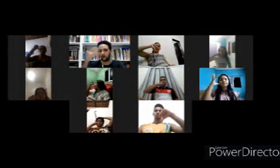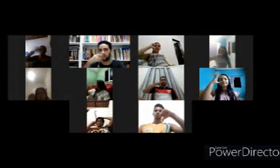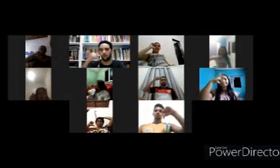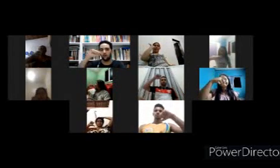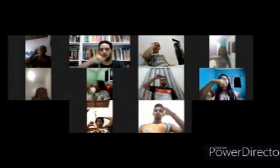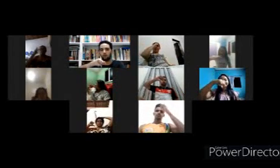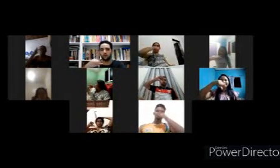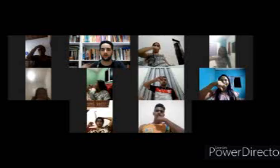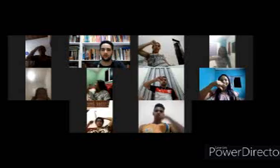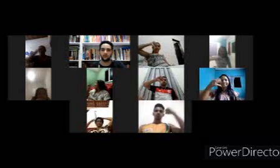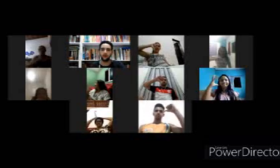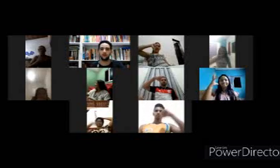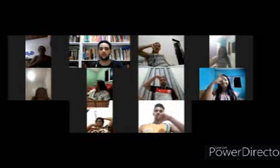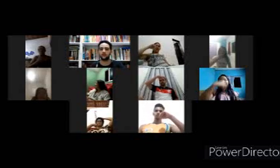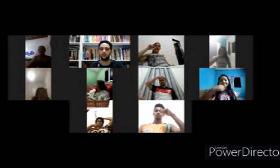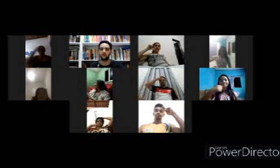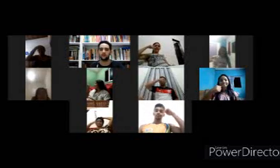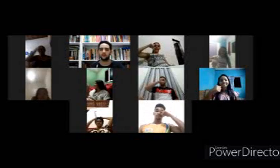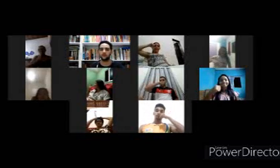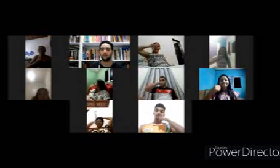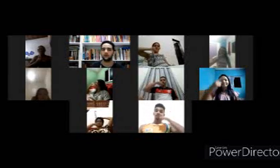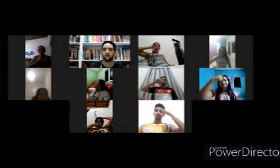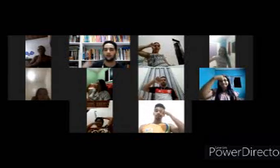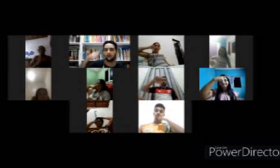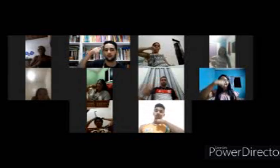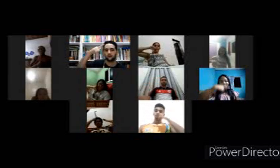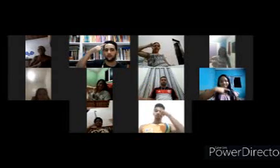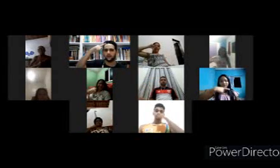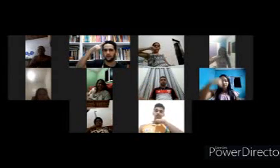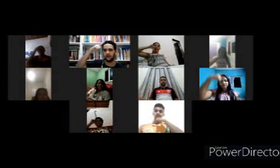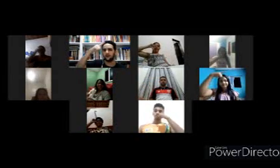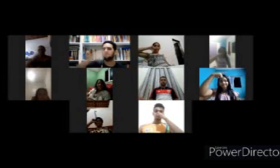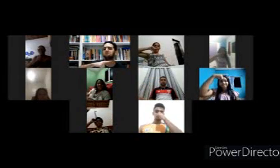Feio, ou o outro sinal de feio que eu mostrei para vocês hoje, em formato de L.